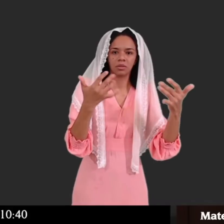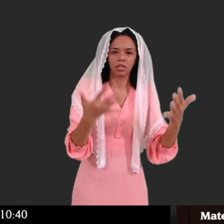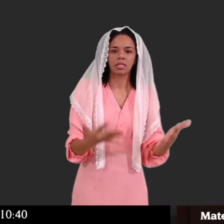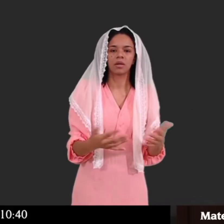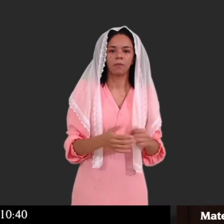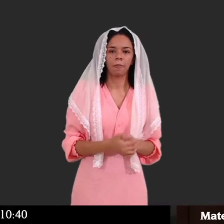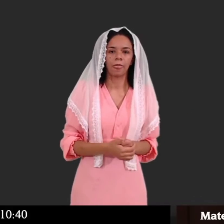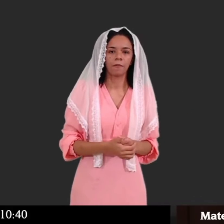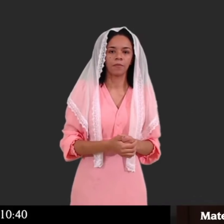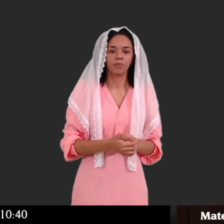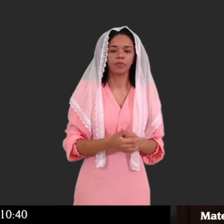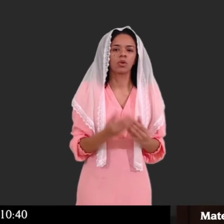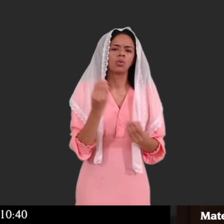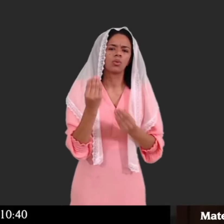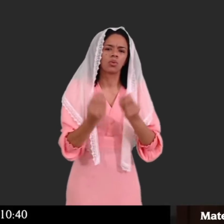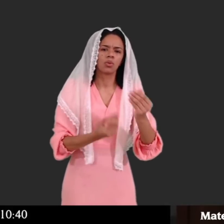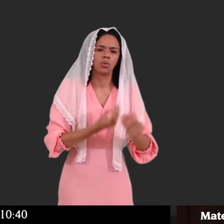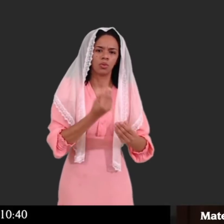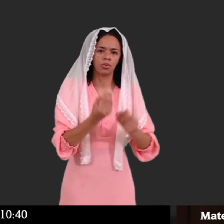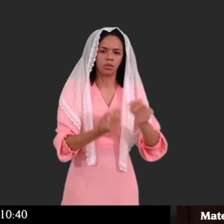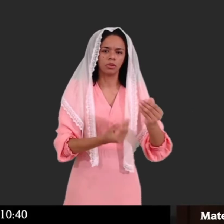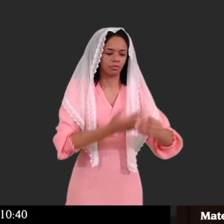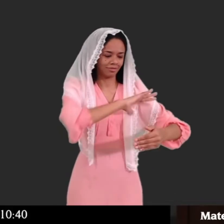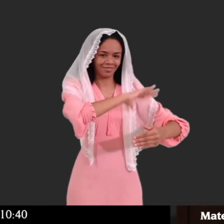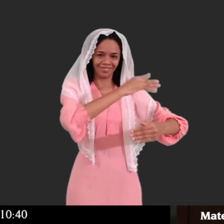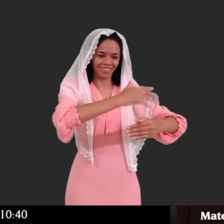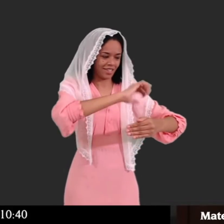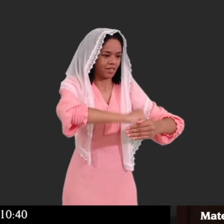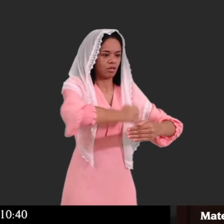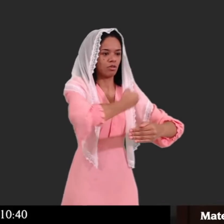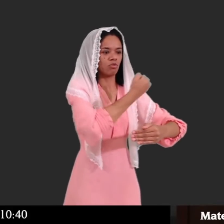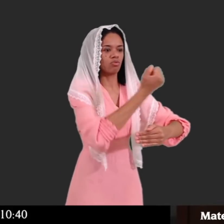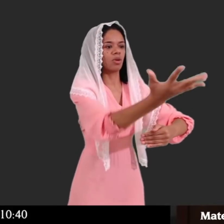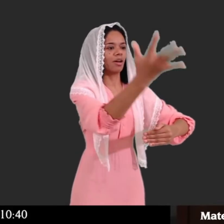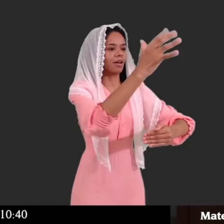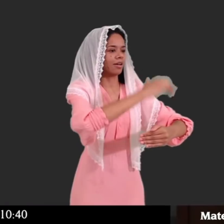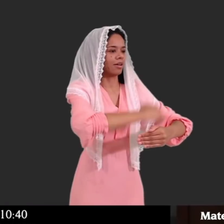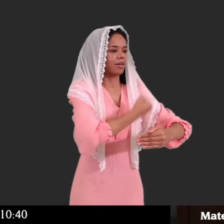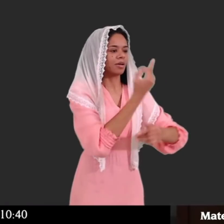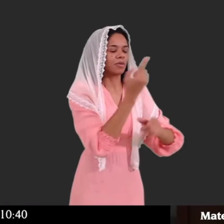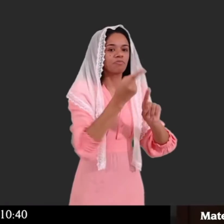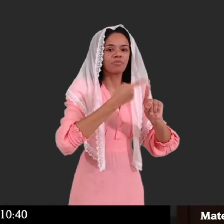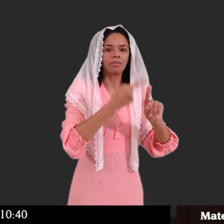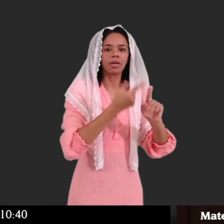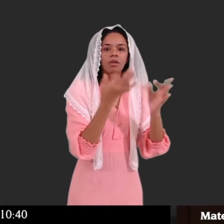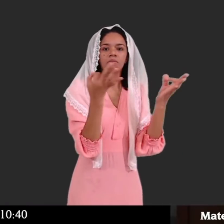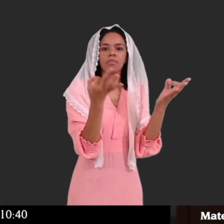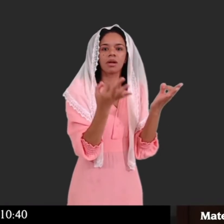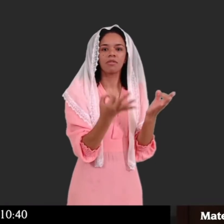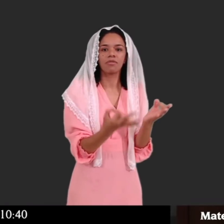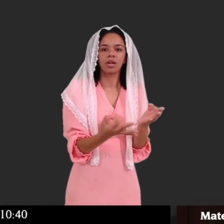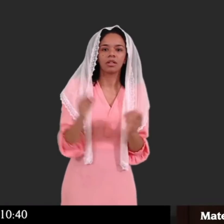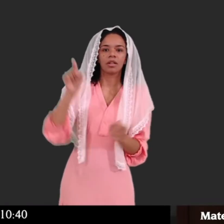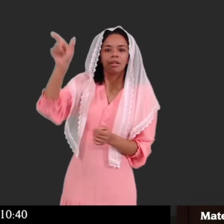A primeira semeadura de Deus, ela foi perfeita. O primeiro filho de Deus nasceu